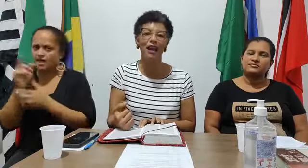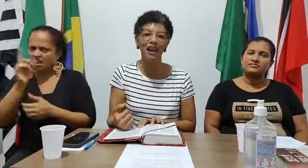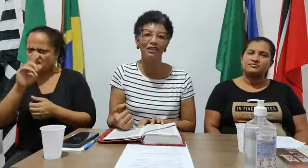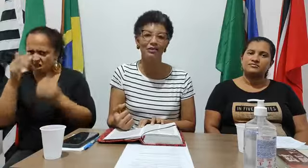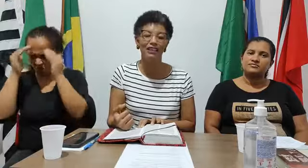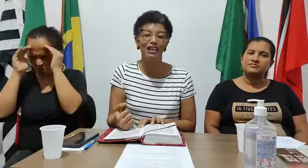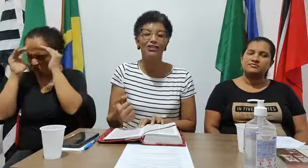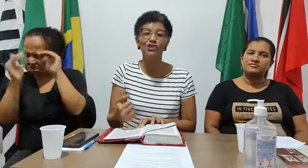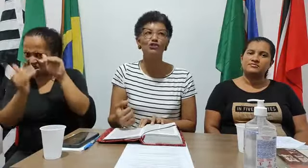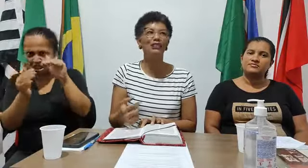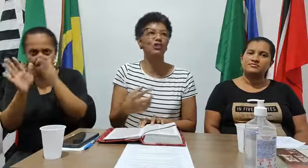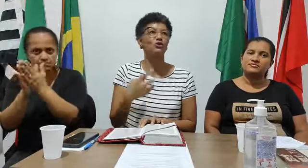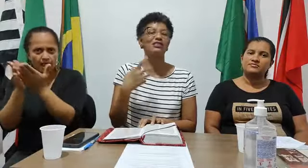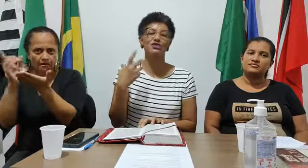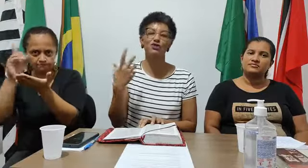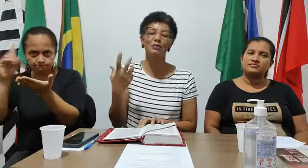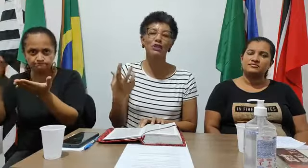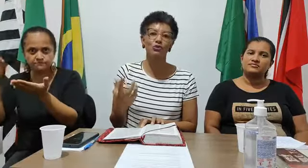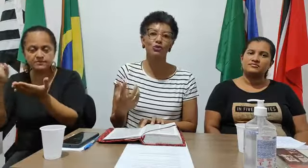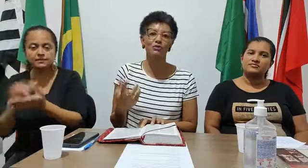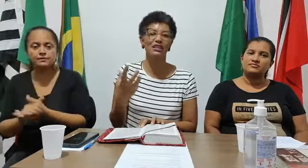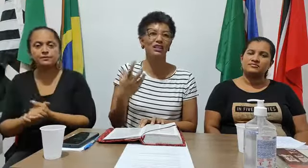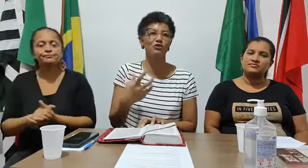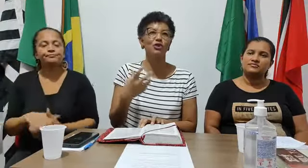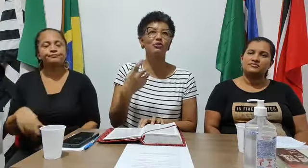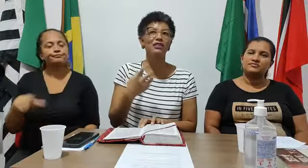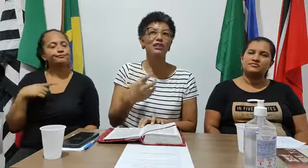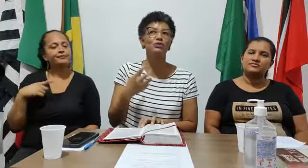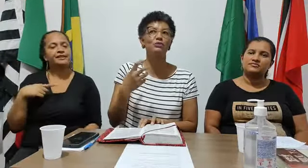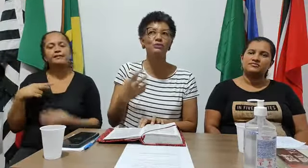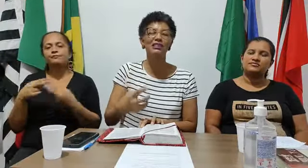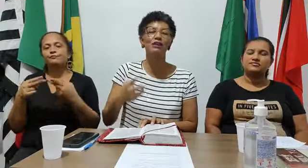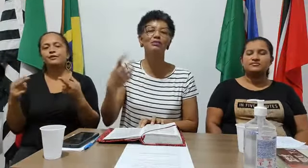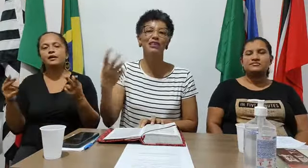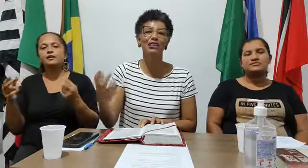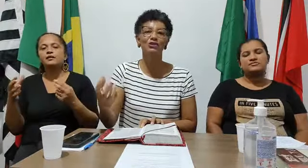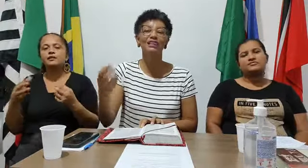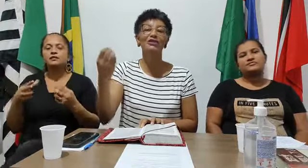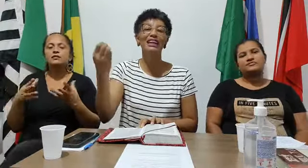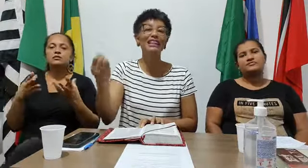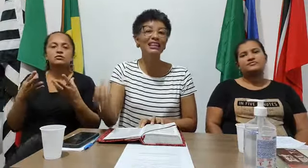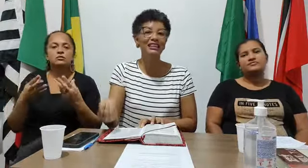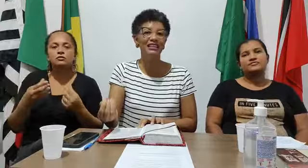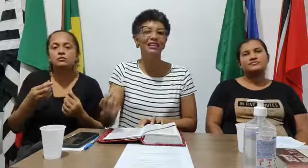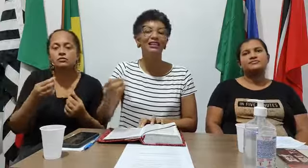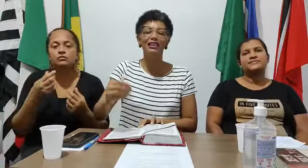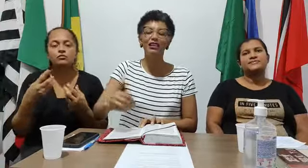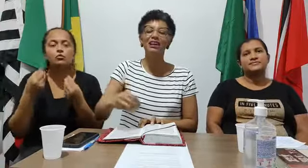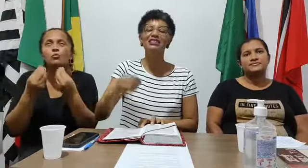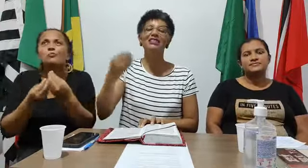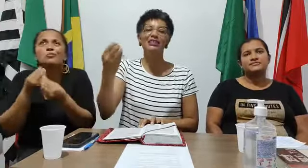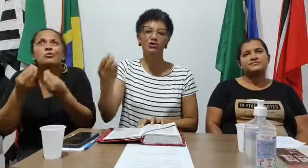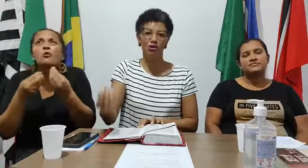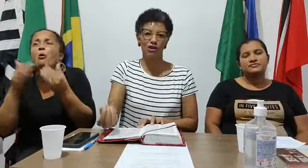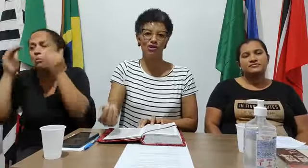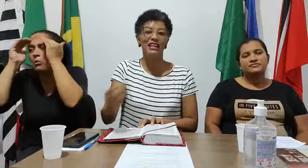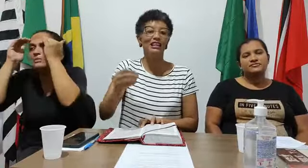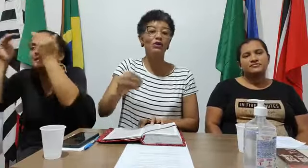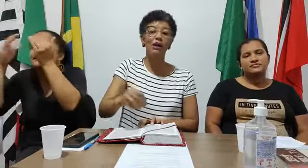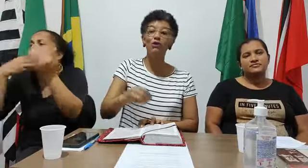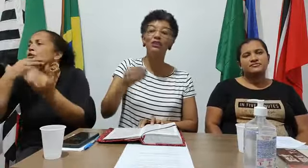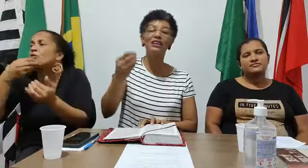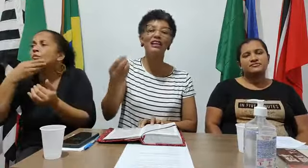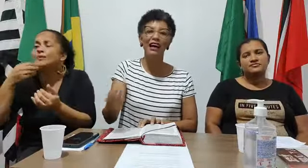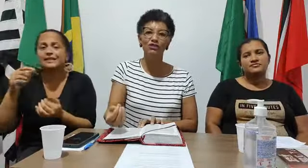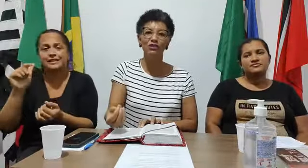obedece à palavra... Gente, uma das coisas que a gente mais ouve, Zenaide, como ser submissa a um marido que não é líder, que não é sacerdote, que